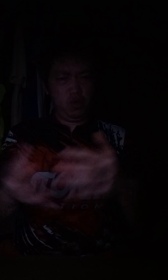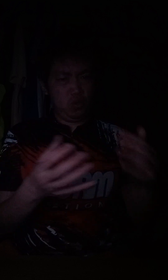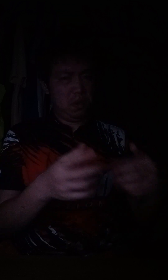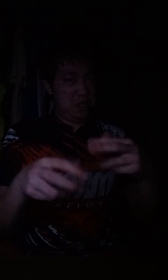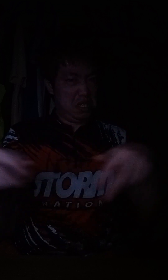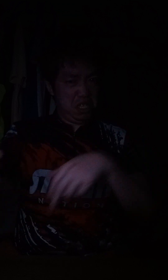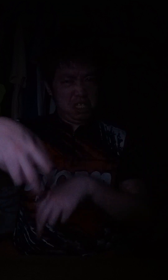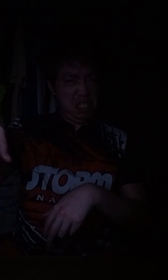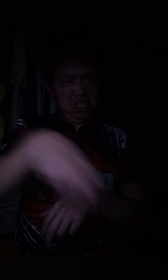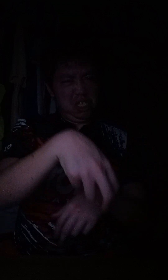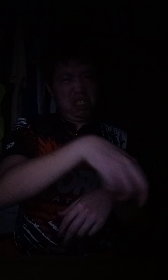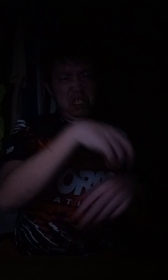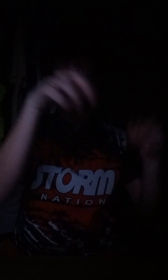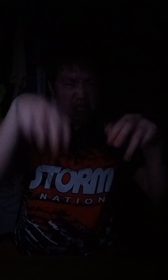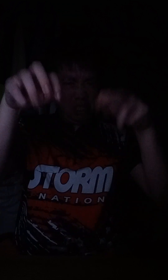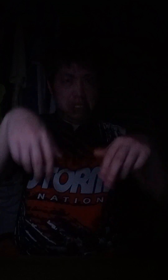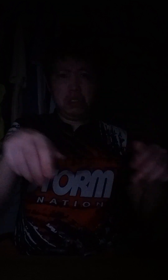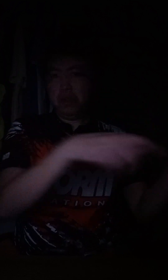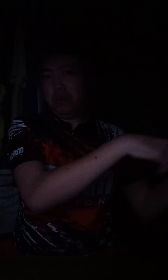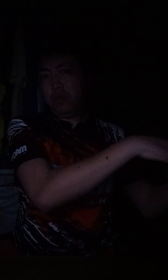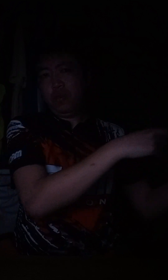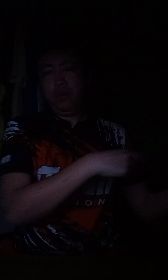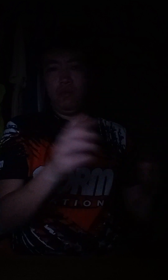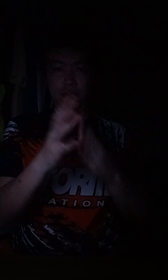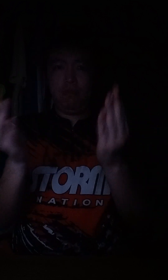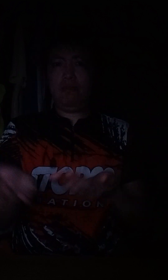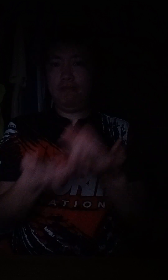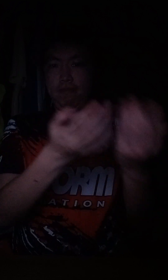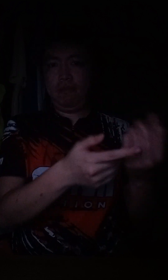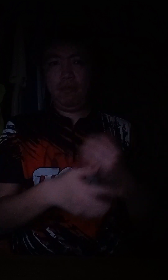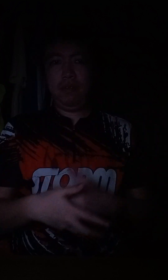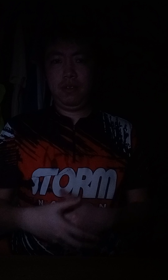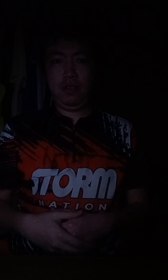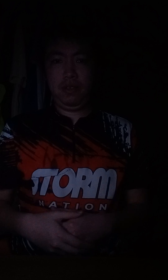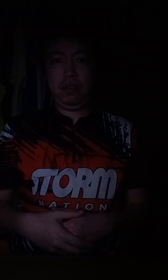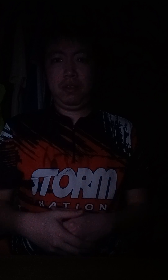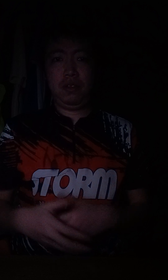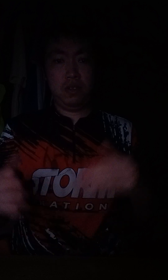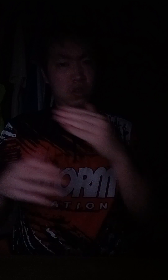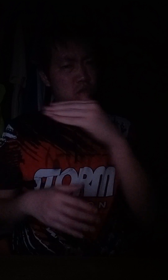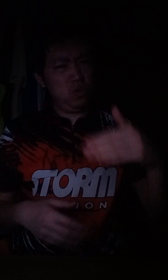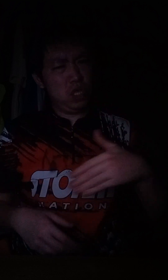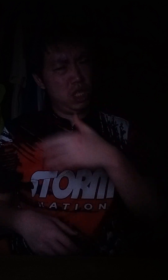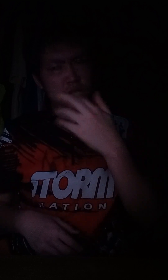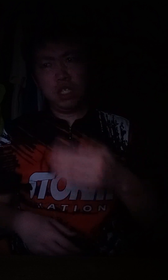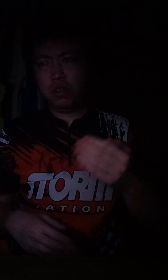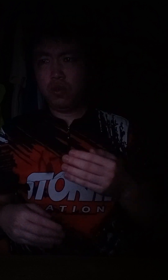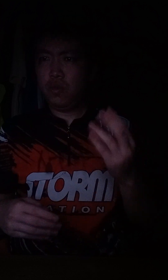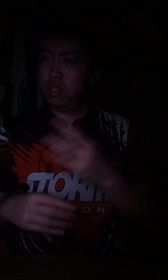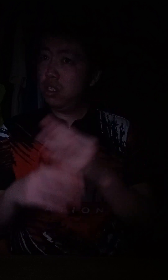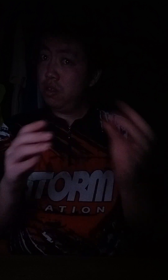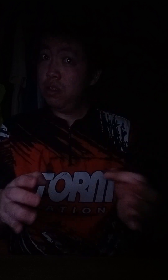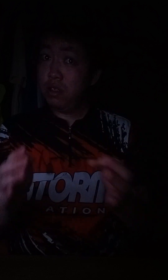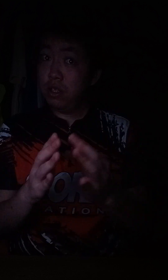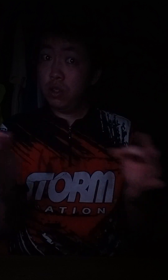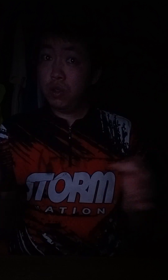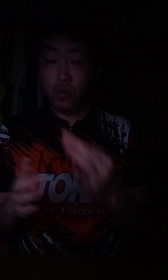차가 미끄러졌다고 경찰에 진술한 것으로 전해졌습니다. 하지만 경찰이 화물차 블랙박스를 확인해 본